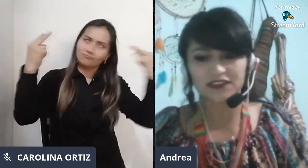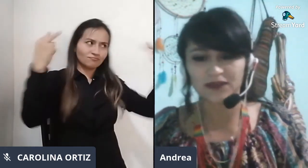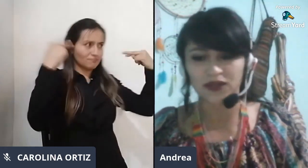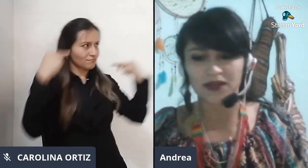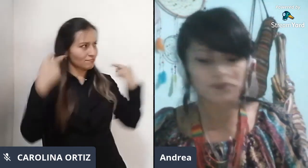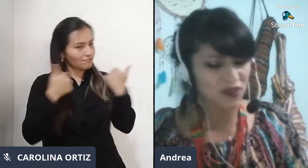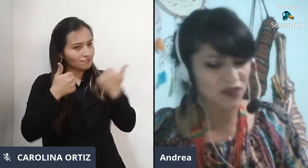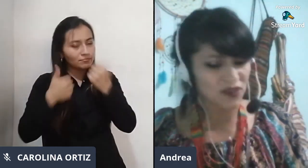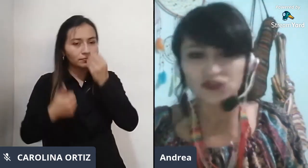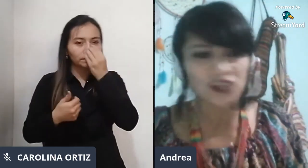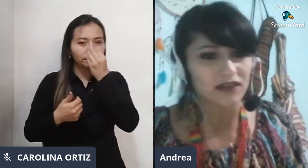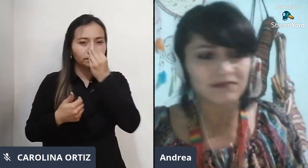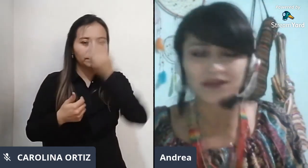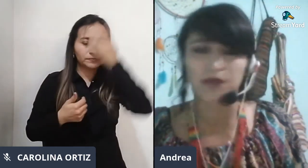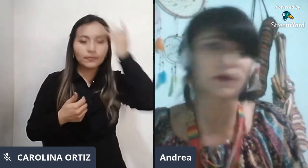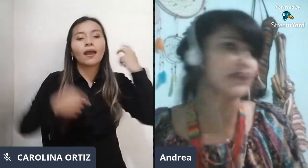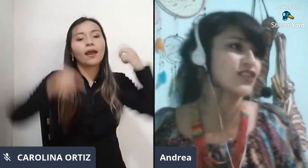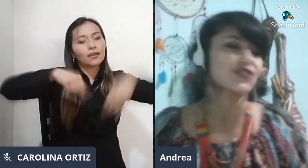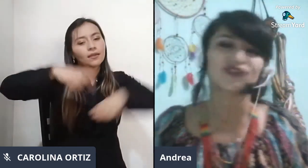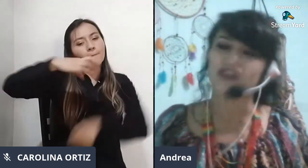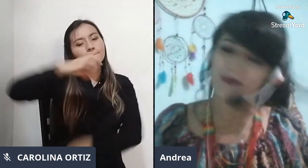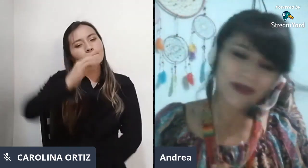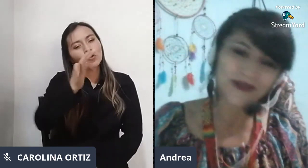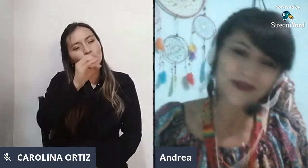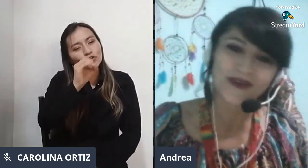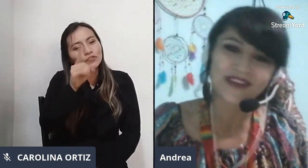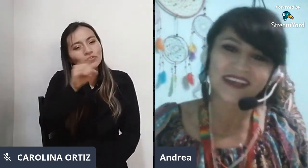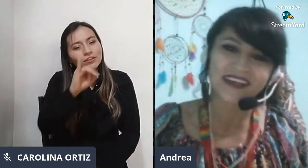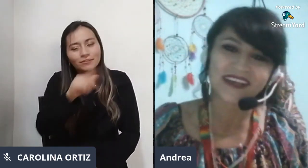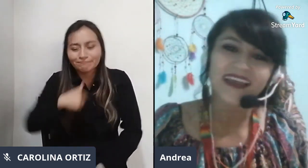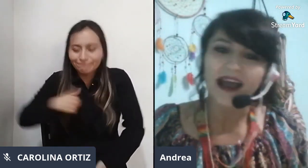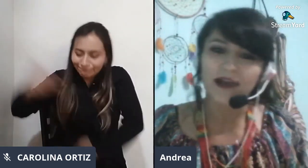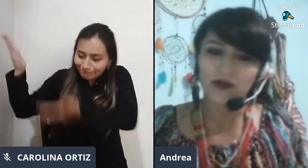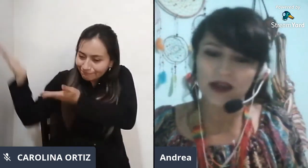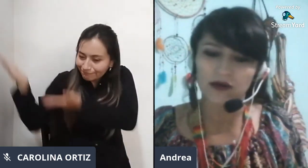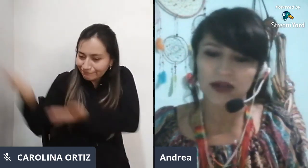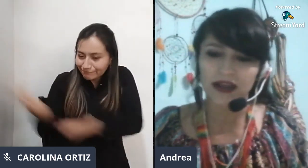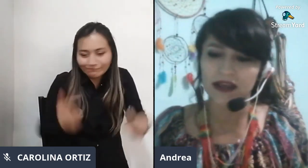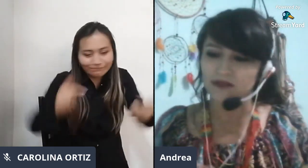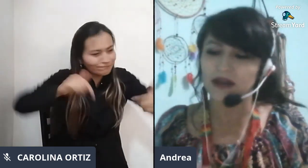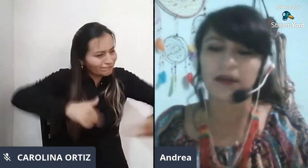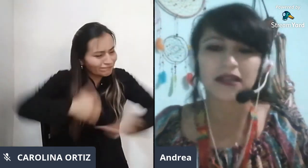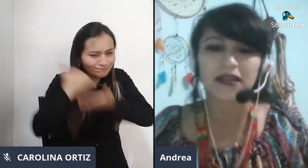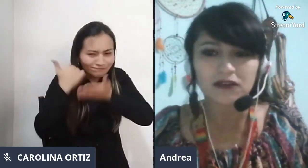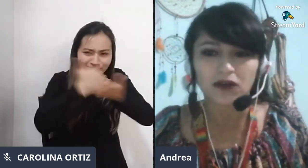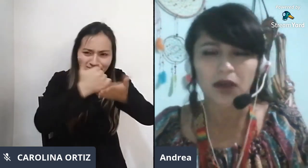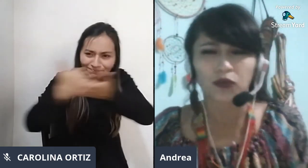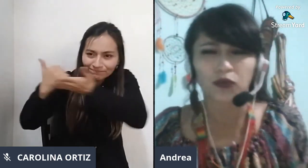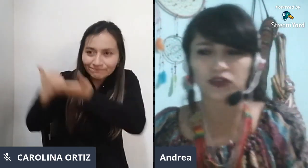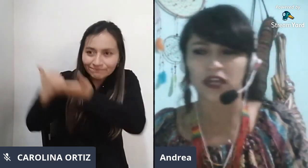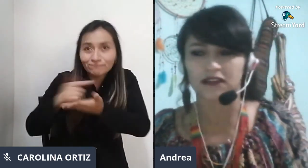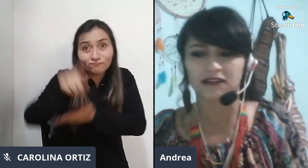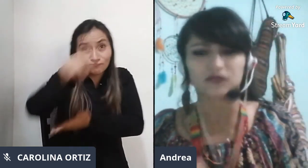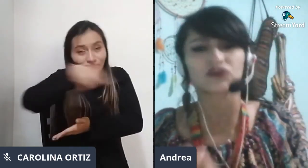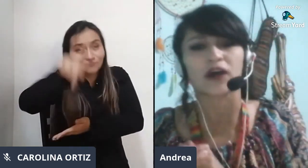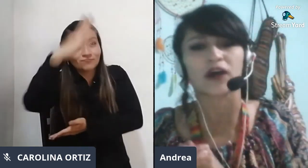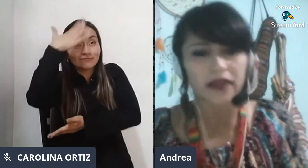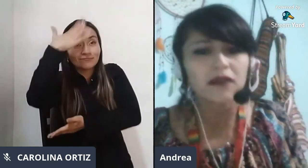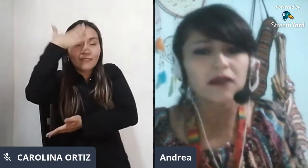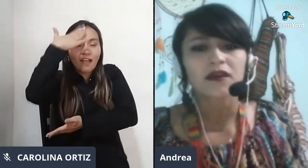lucha. Bienvenidos siempre todos aquí a colaborar, a dar una manito, a aportar desde su saber, porque